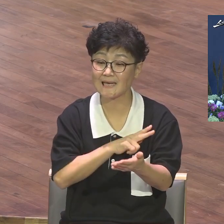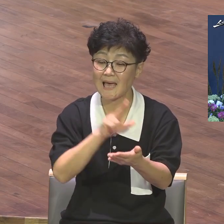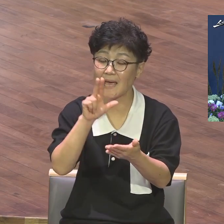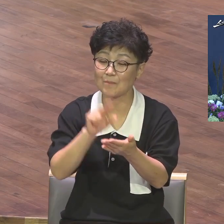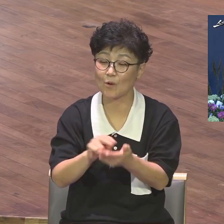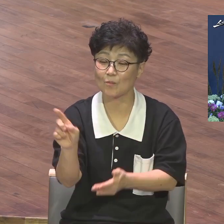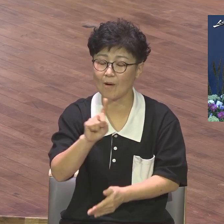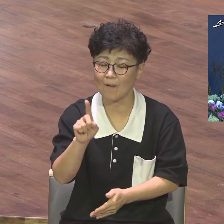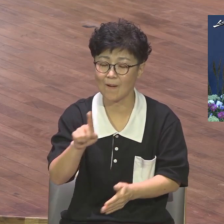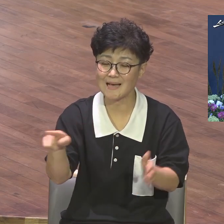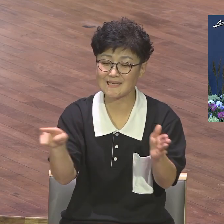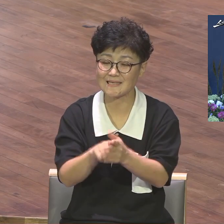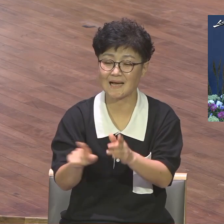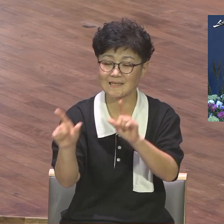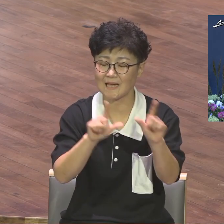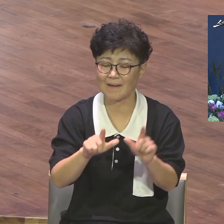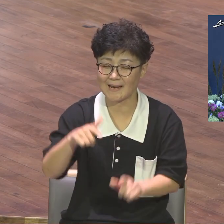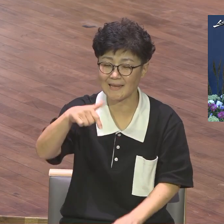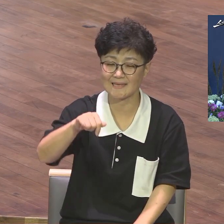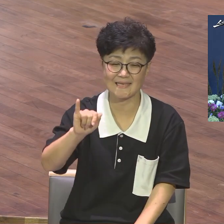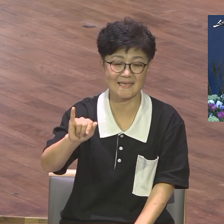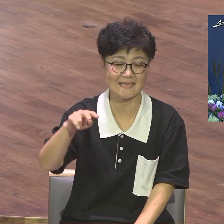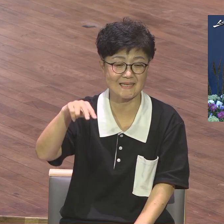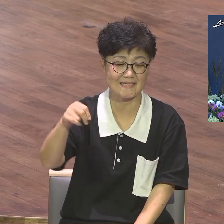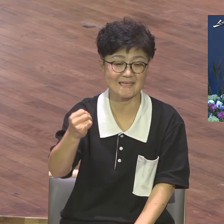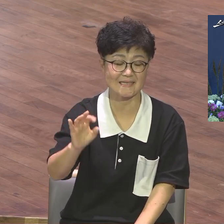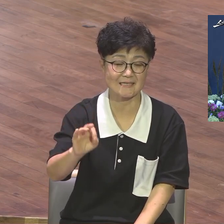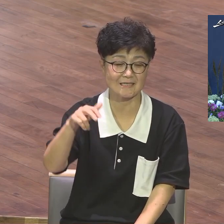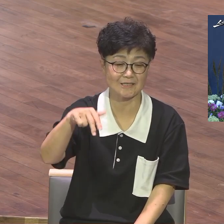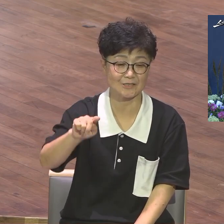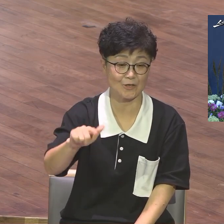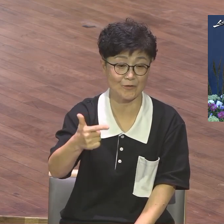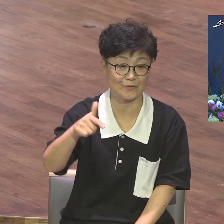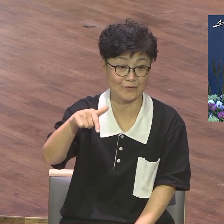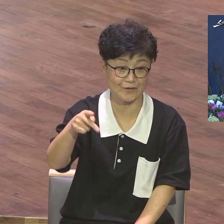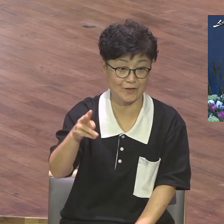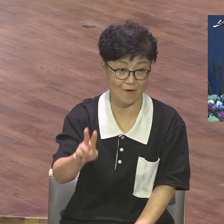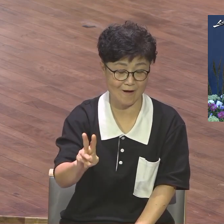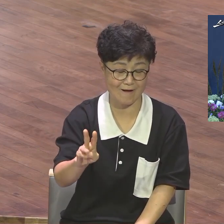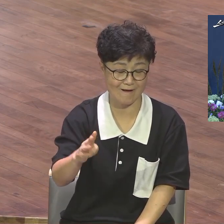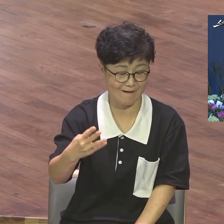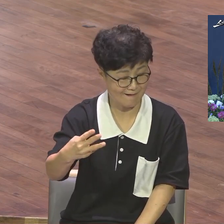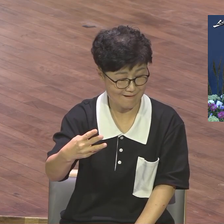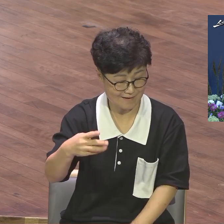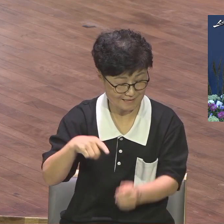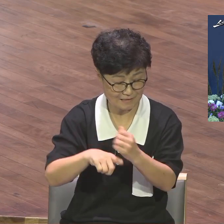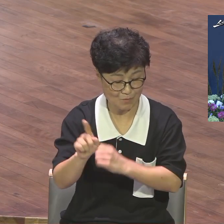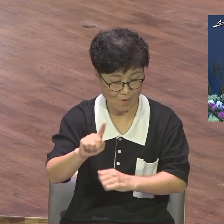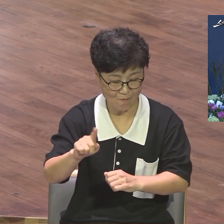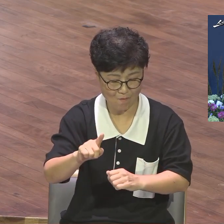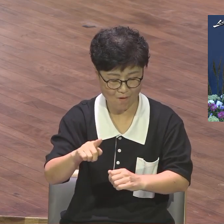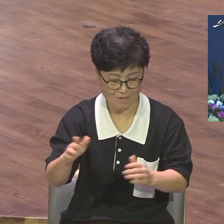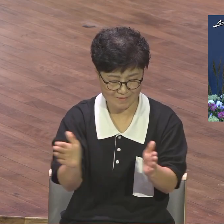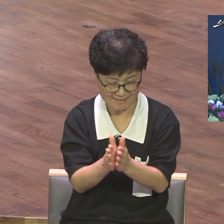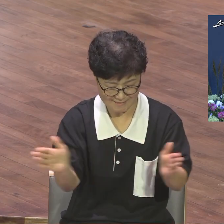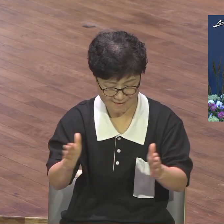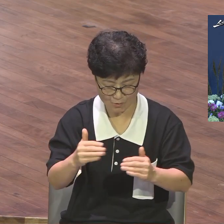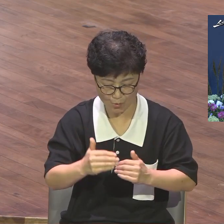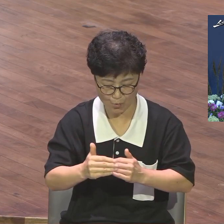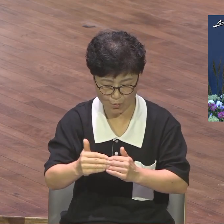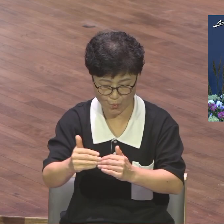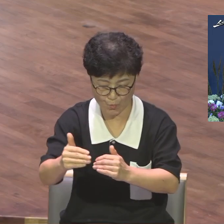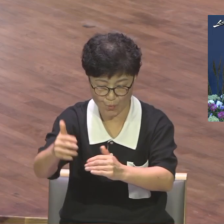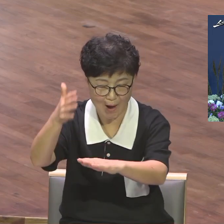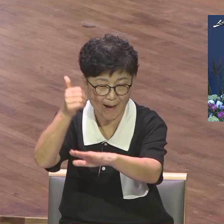기승전결이라는 제목으로 생명의 말씀을 드리도록 하겠습니다. 기승전결 여러분들 많이 들어보셨을 겁니다. 우리가 이야기를